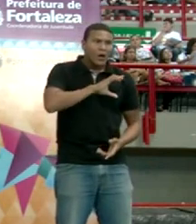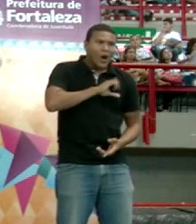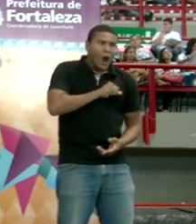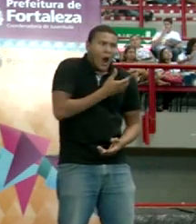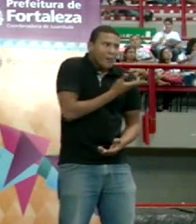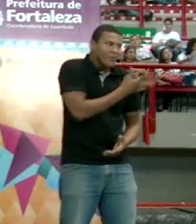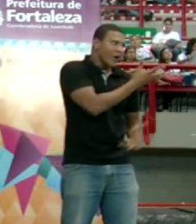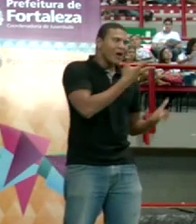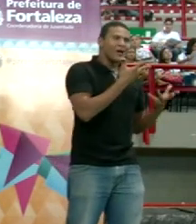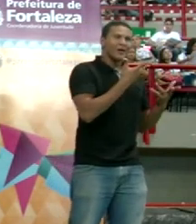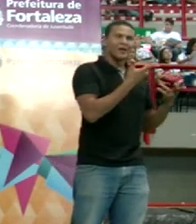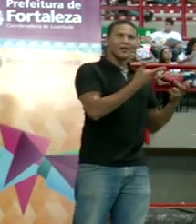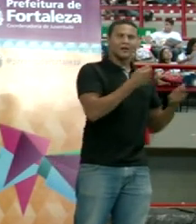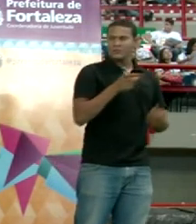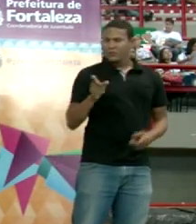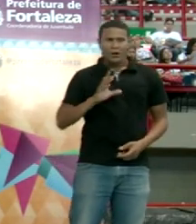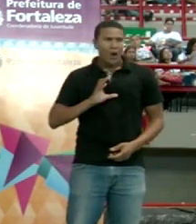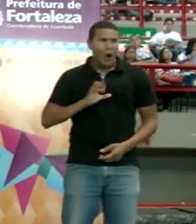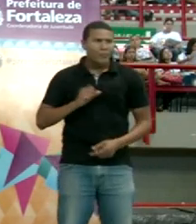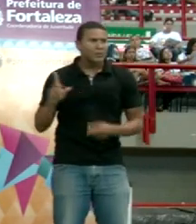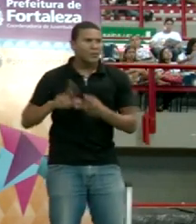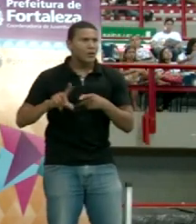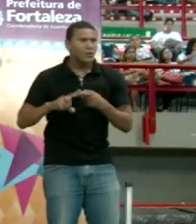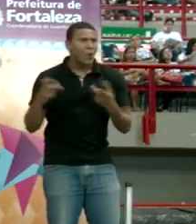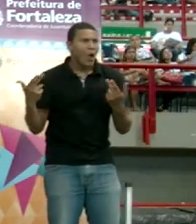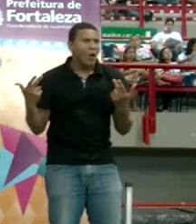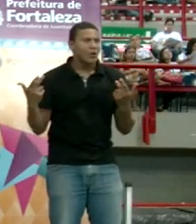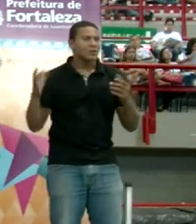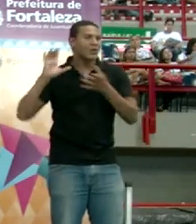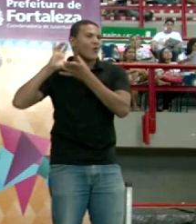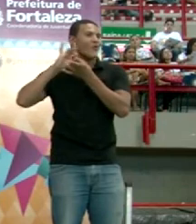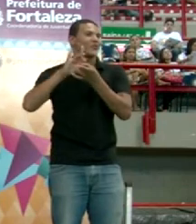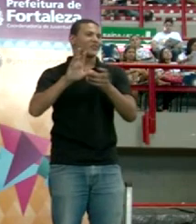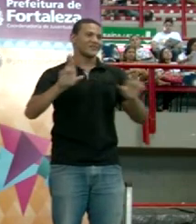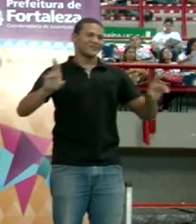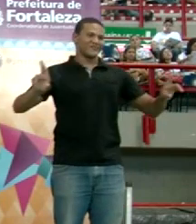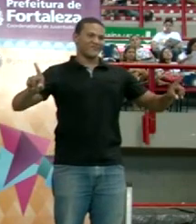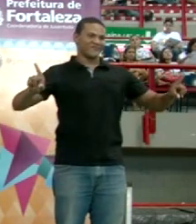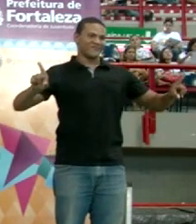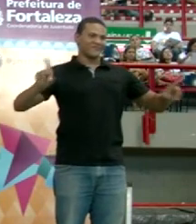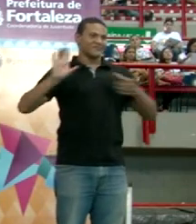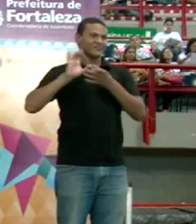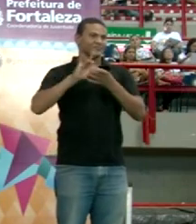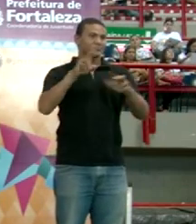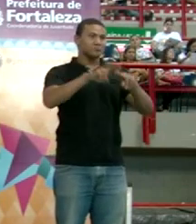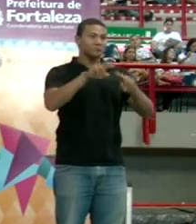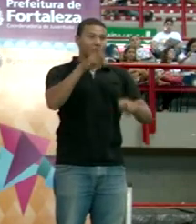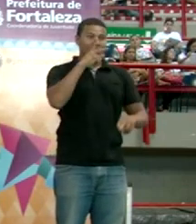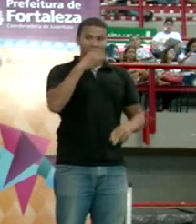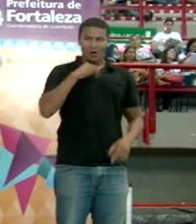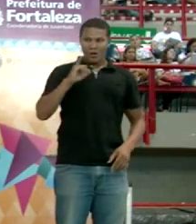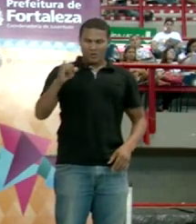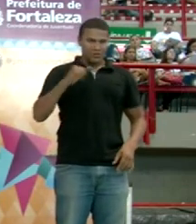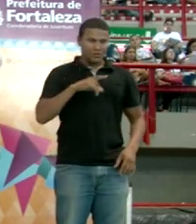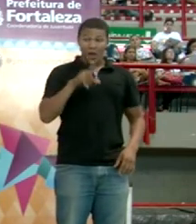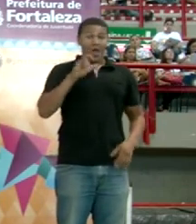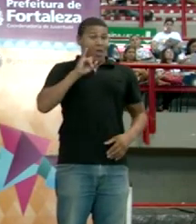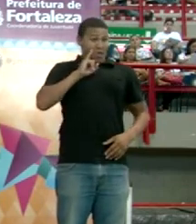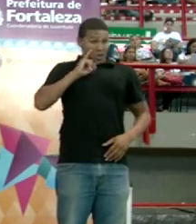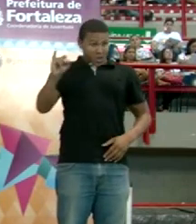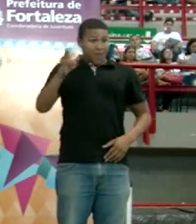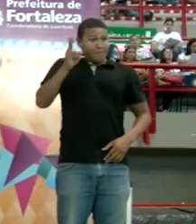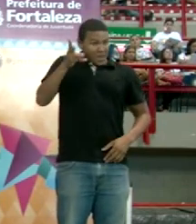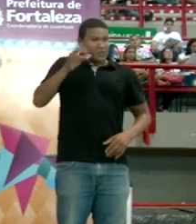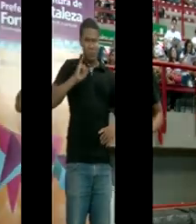se enquadra num contexto diferente, a intenção comunicativa muda. E aí o receptor passa a receber